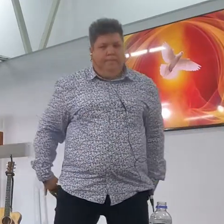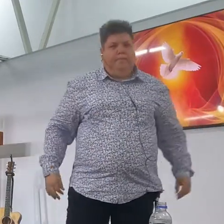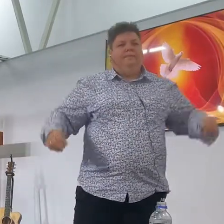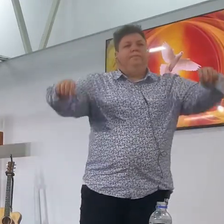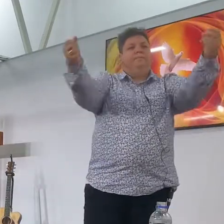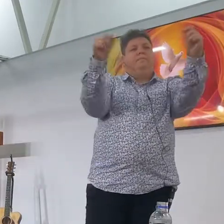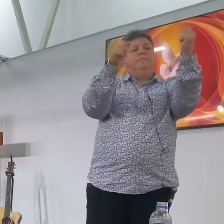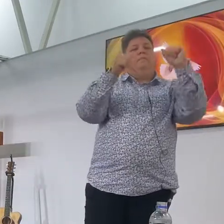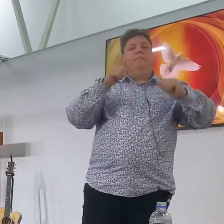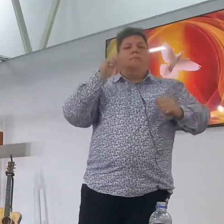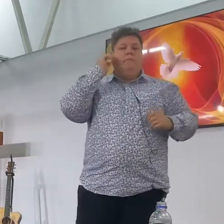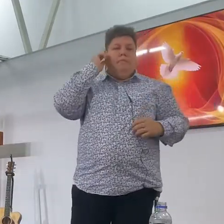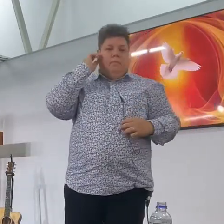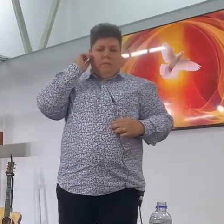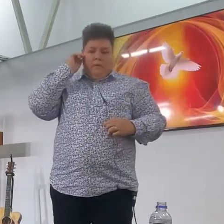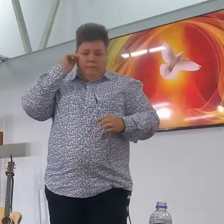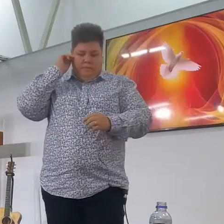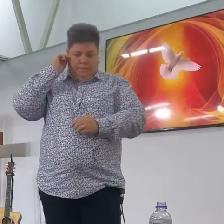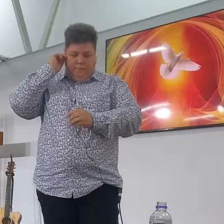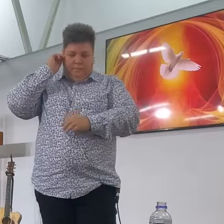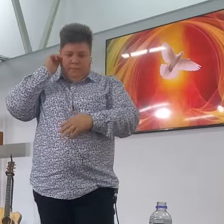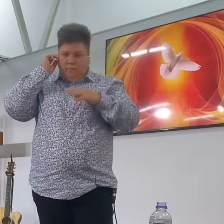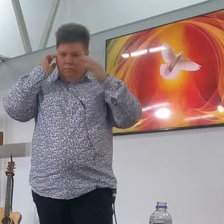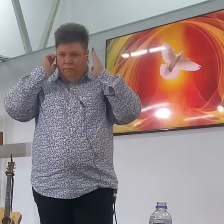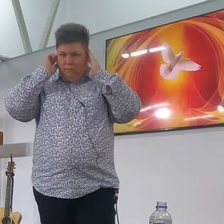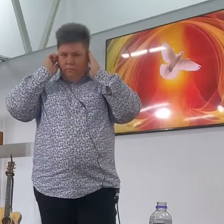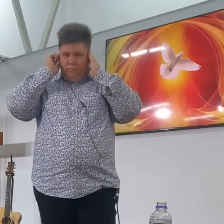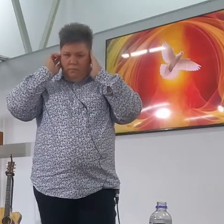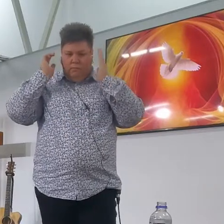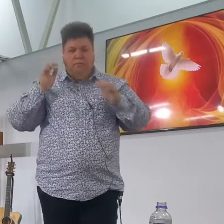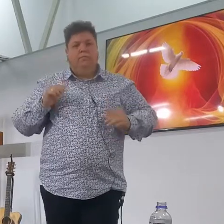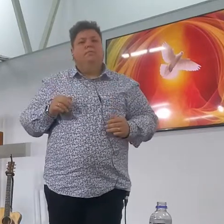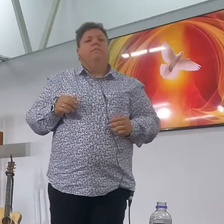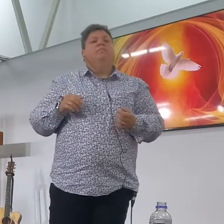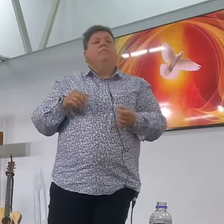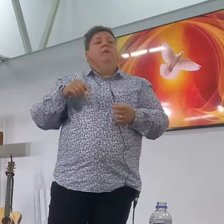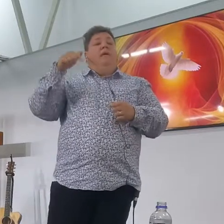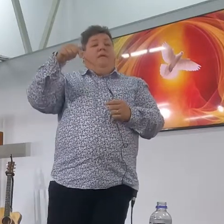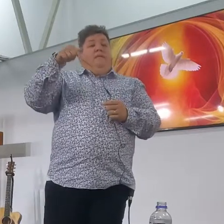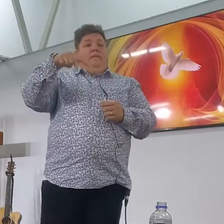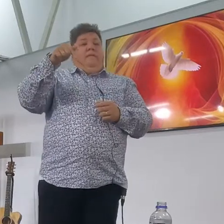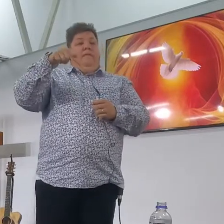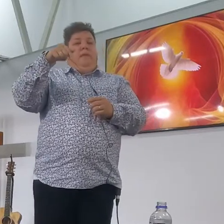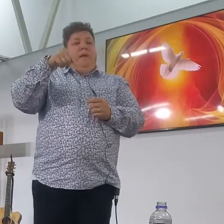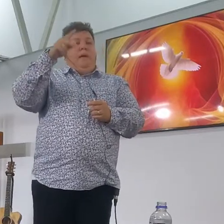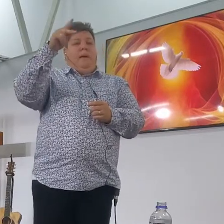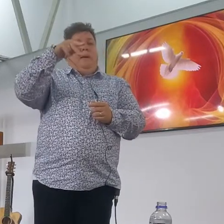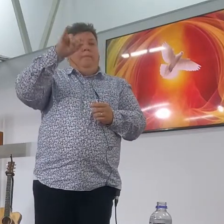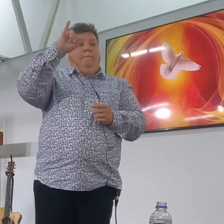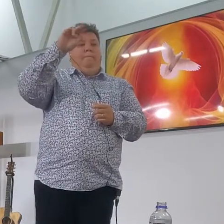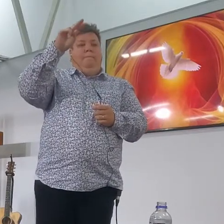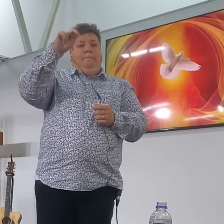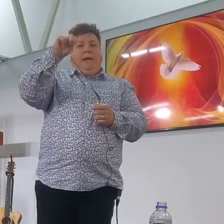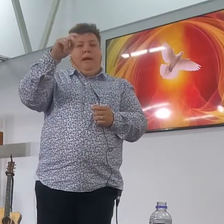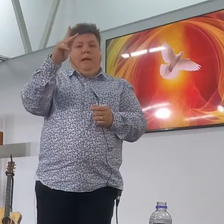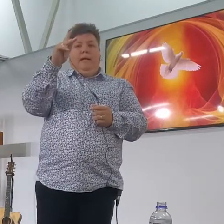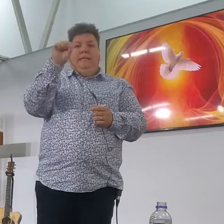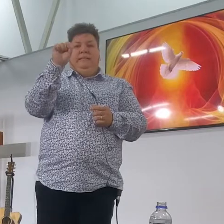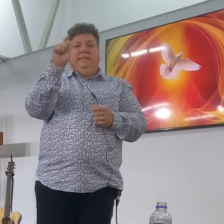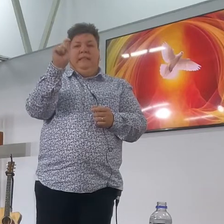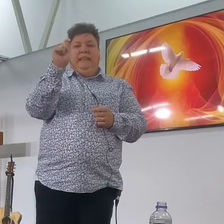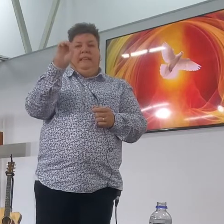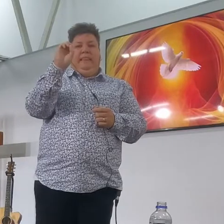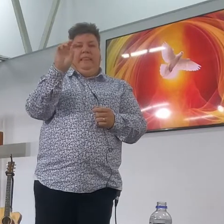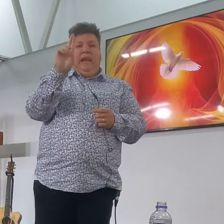selfde tyd het hulle Pasga geneem. Nou net vinnig vir julle 'n kort stukkie gee daar rondom, want dit moet vir jou binne in alles inpas, is